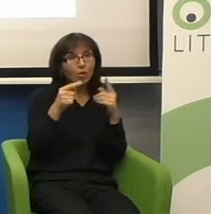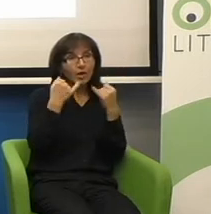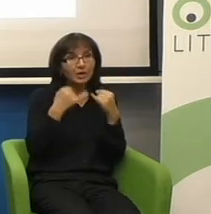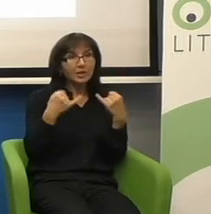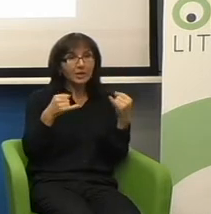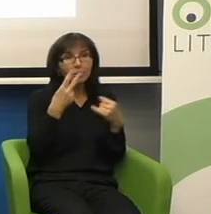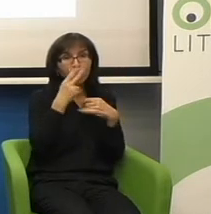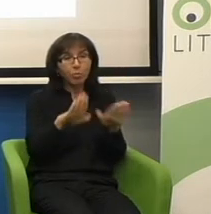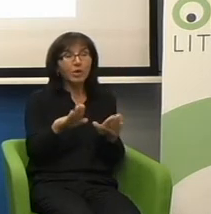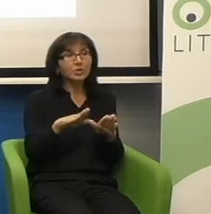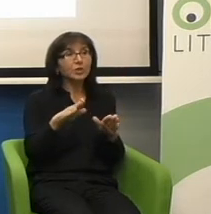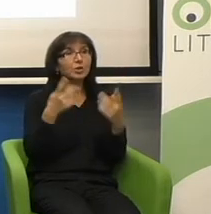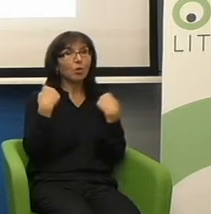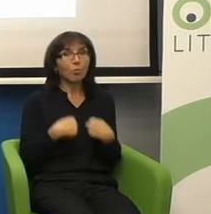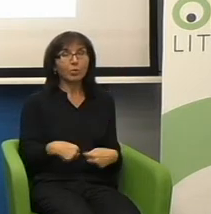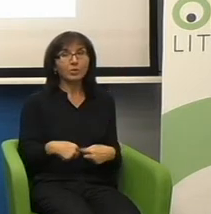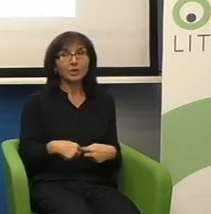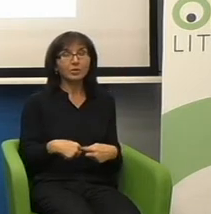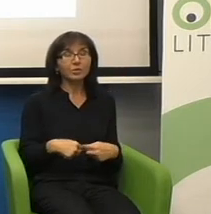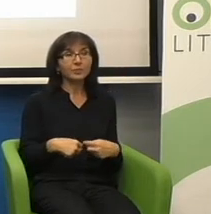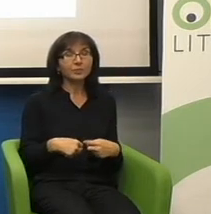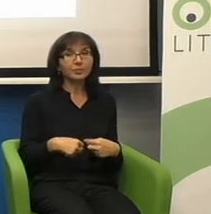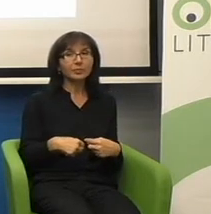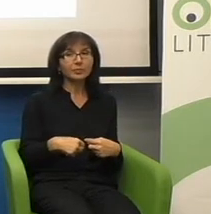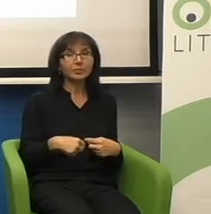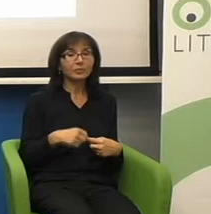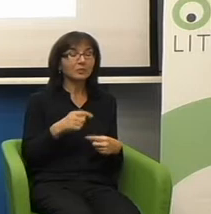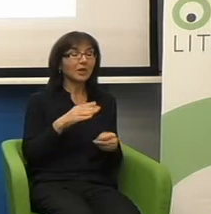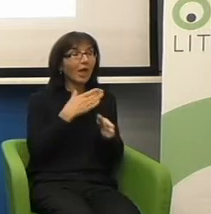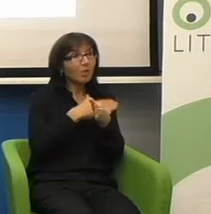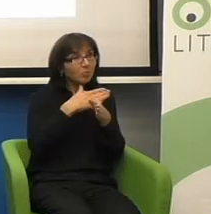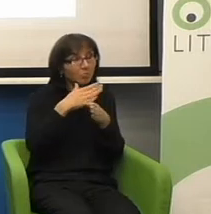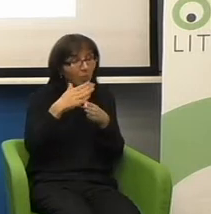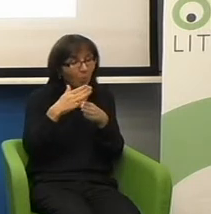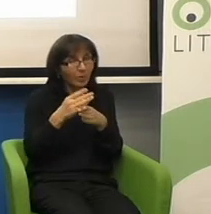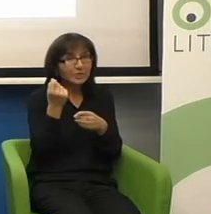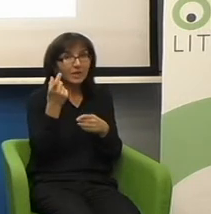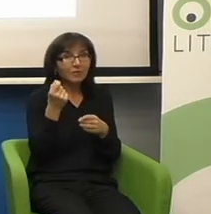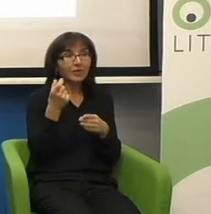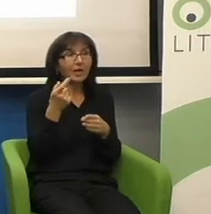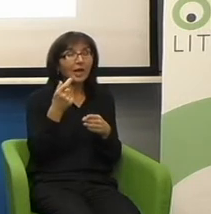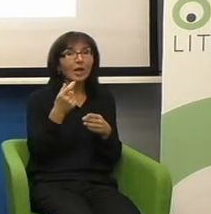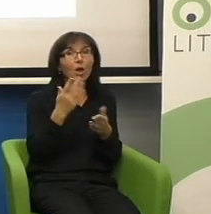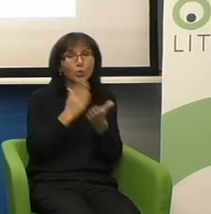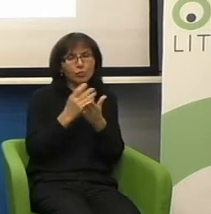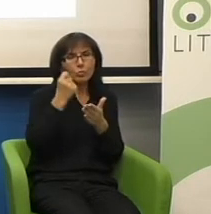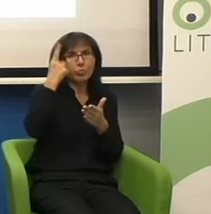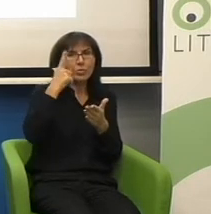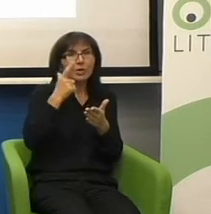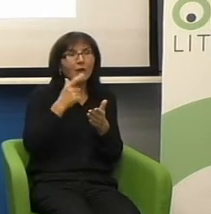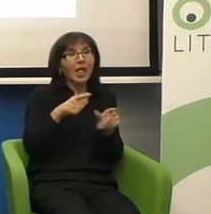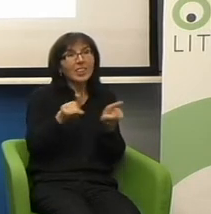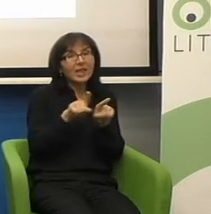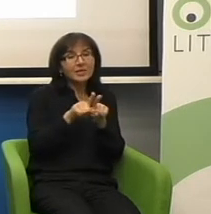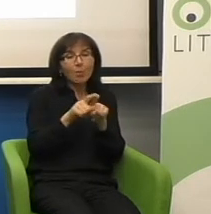inaczej pokażecie tą postać, ale do tego zejdziemy jeszcze. Dojdziemy jeszcze za chwileczkę. Ja chciałabym się zapytać, bo już wiemy inspirację. Byliście nawzajem też na